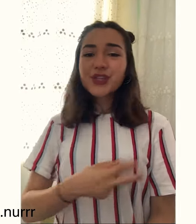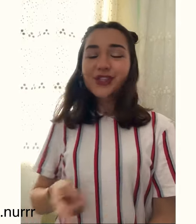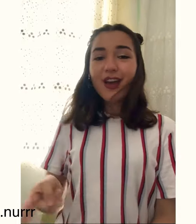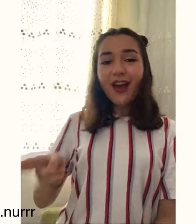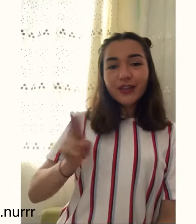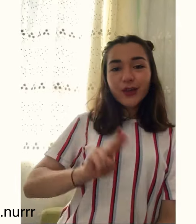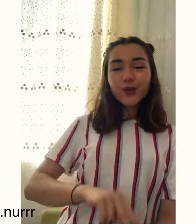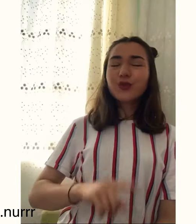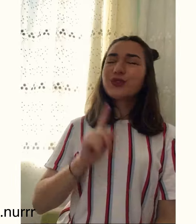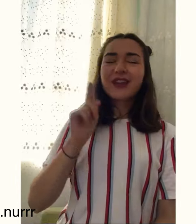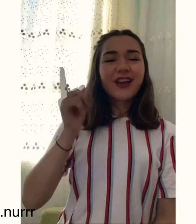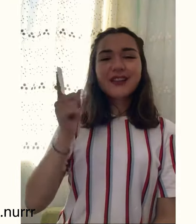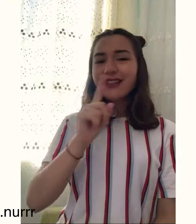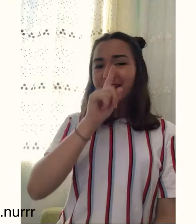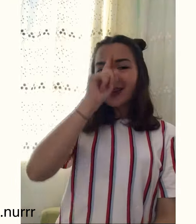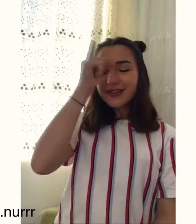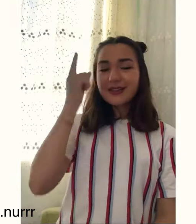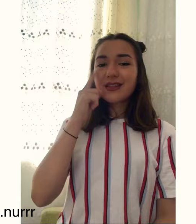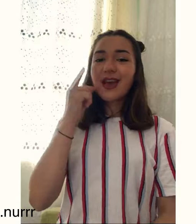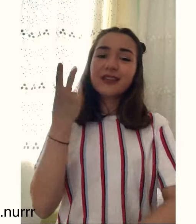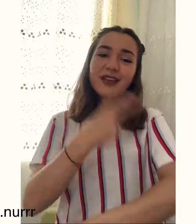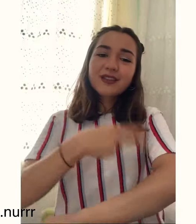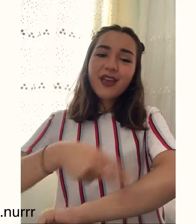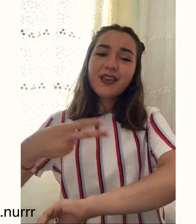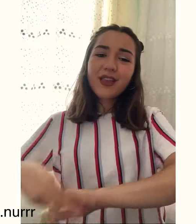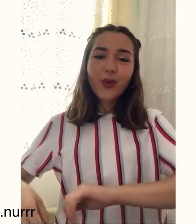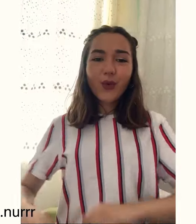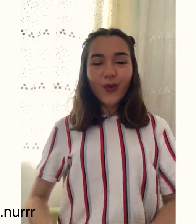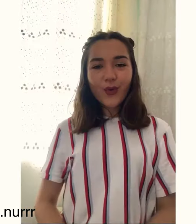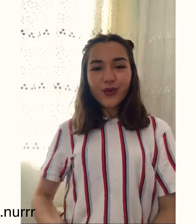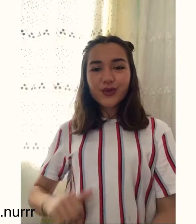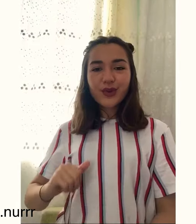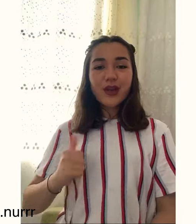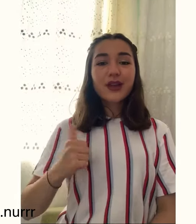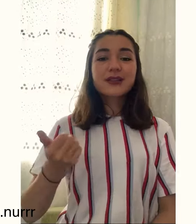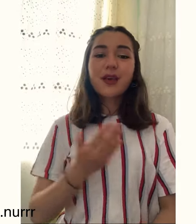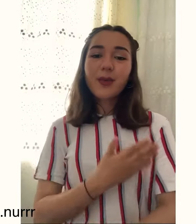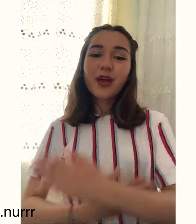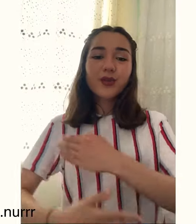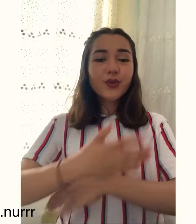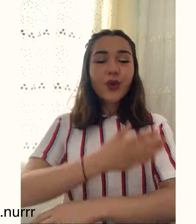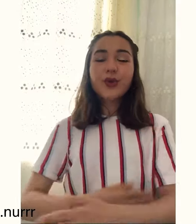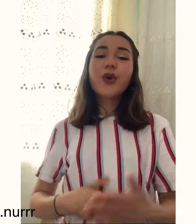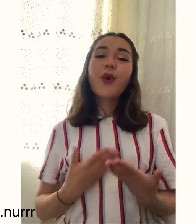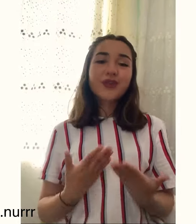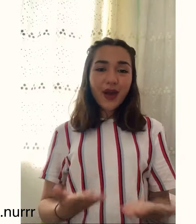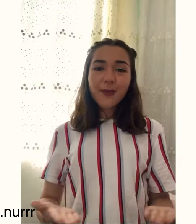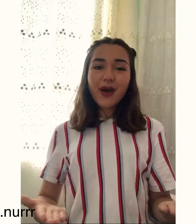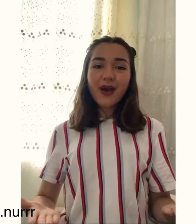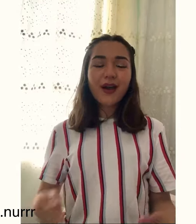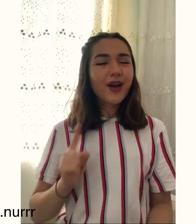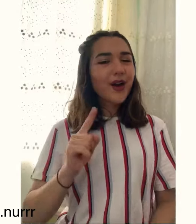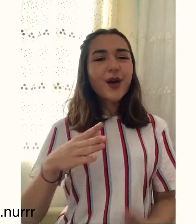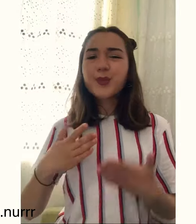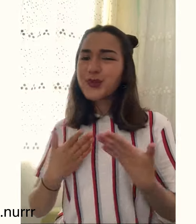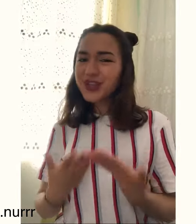sardırken sadece de kor Tamam yoruyor ama bir